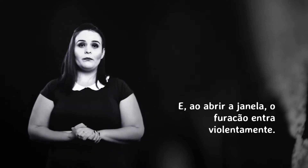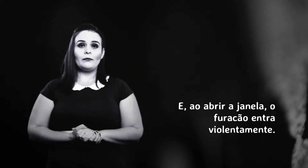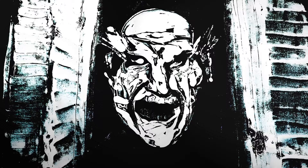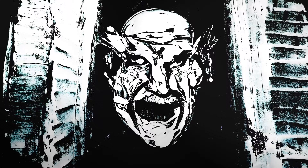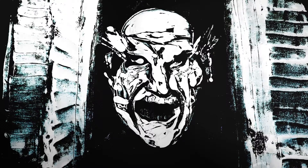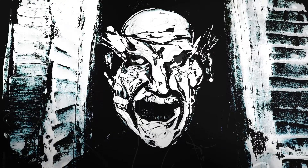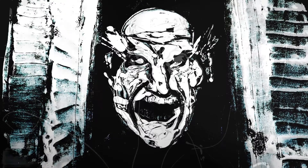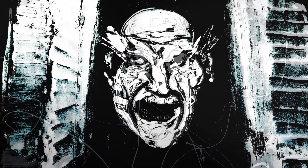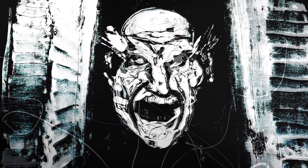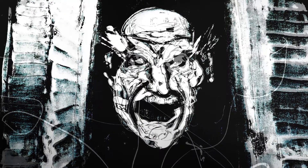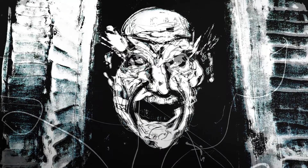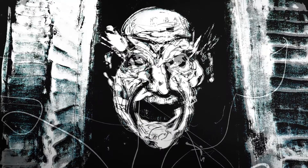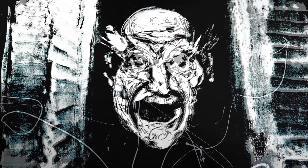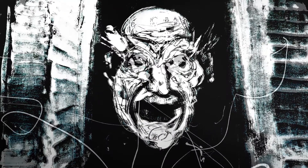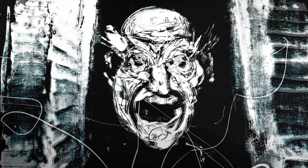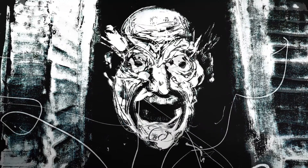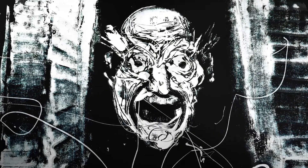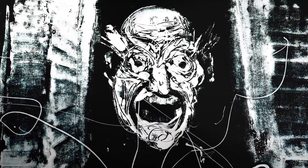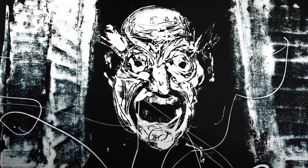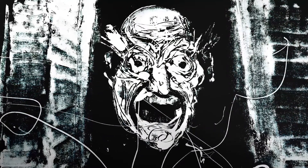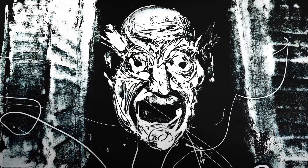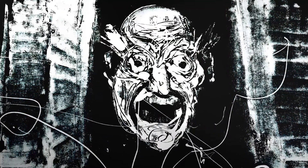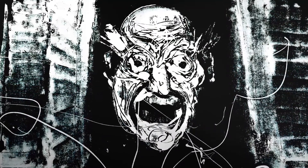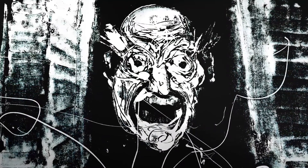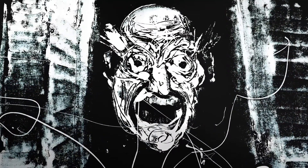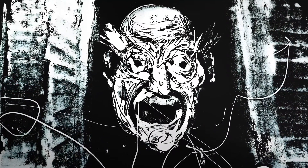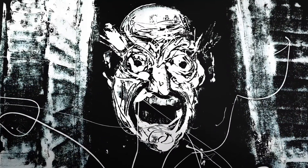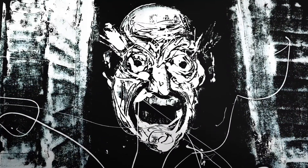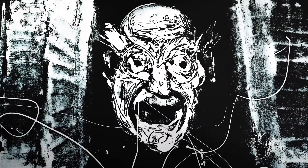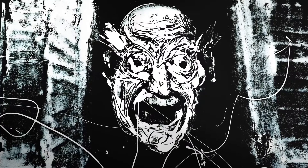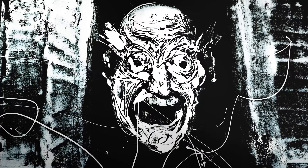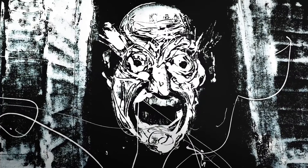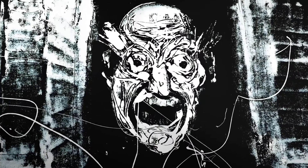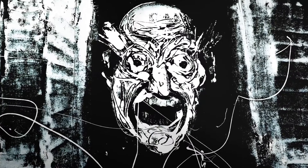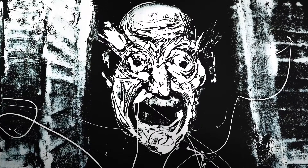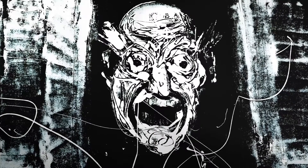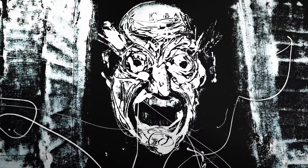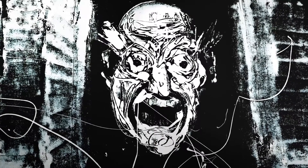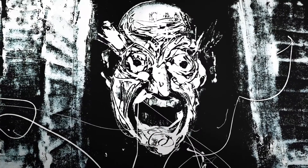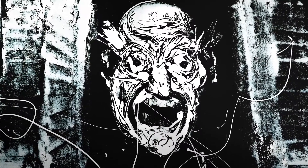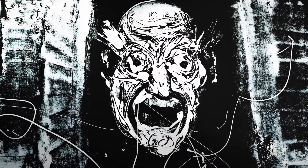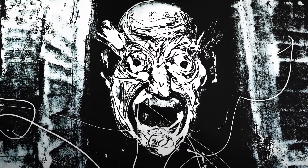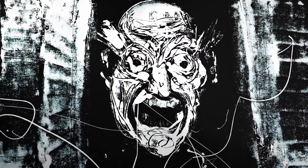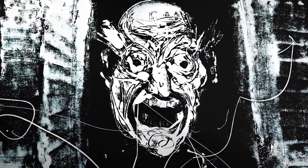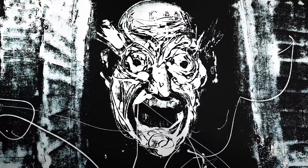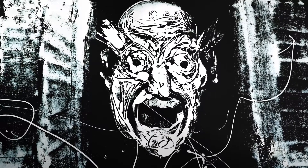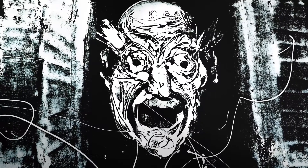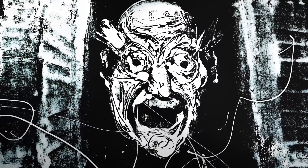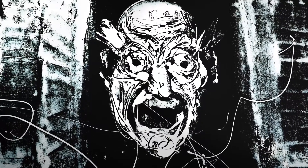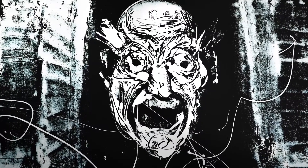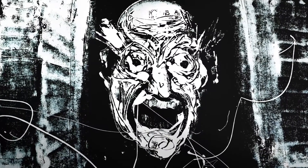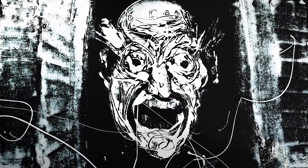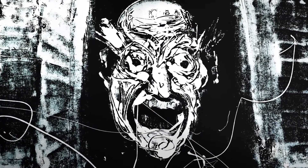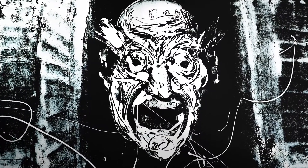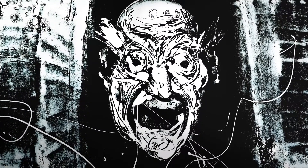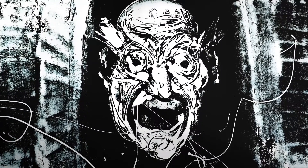O Dr. Trifulgas novamente surge entre as venezianas. Agora, seu semblante de expressões carregadas está cheio